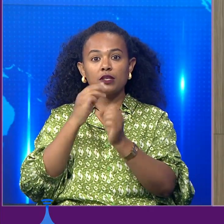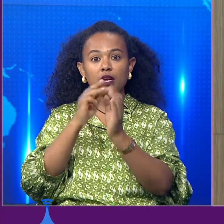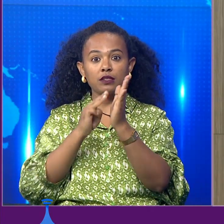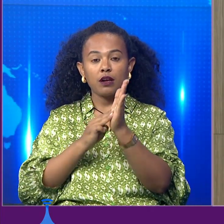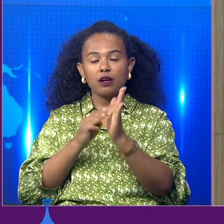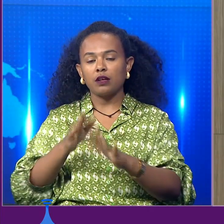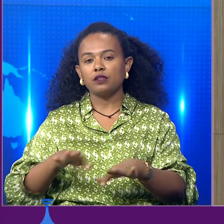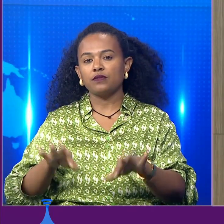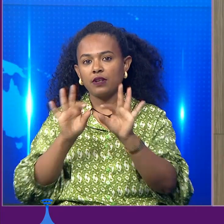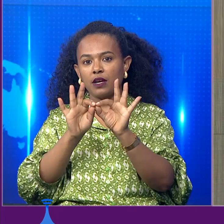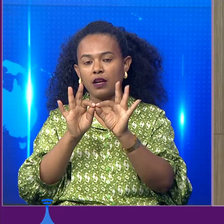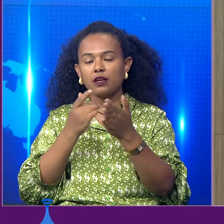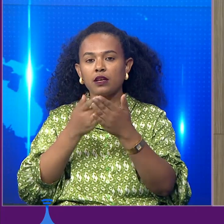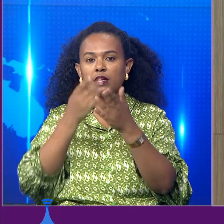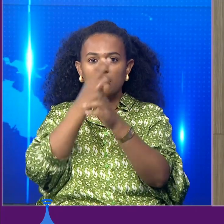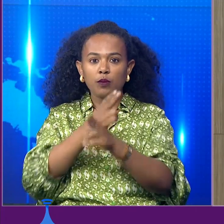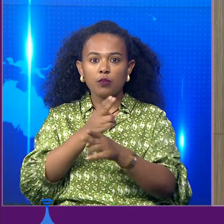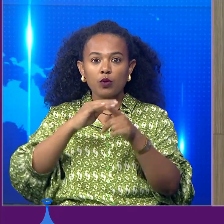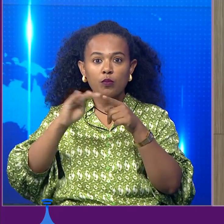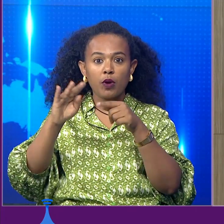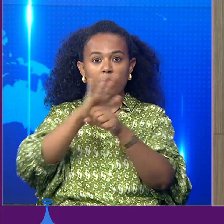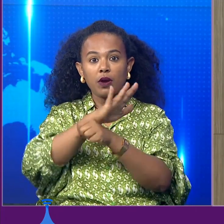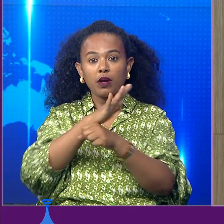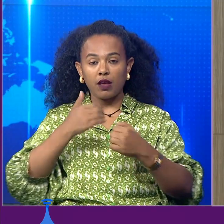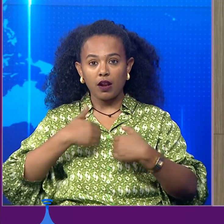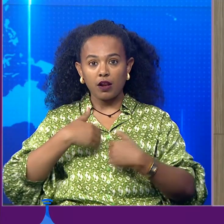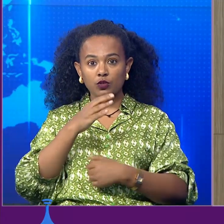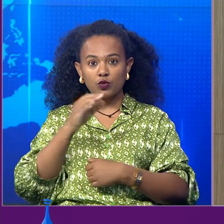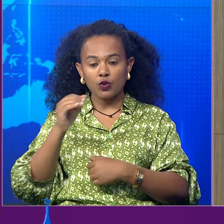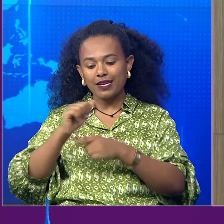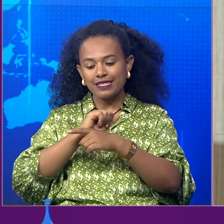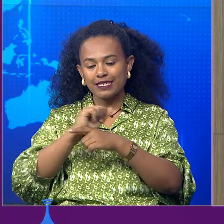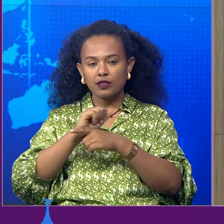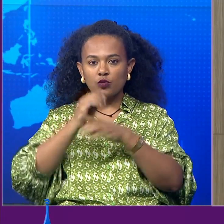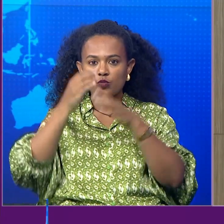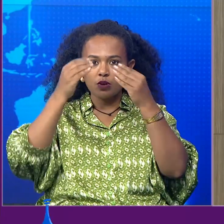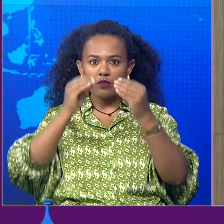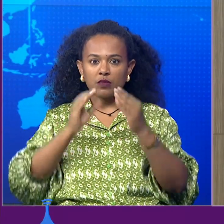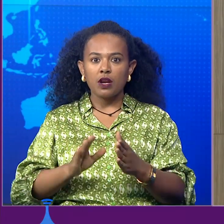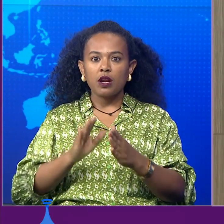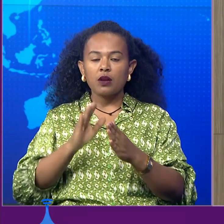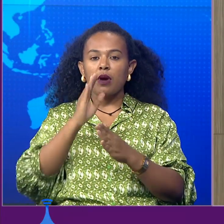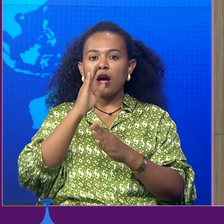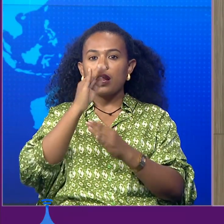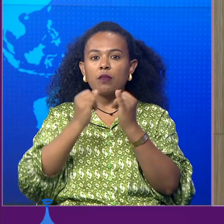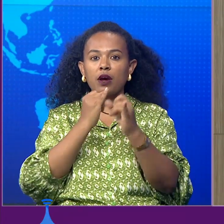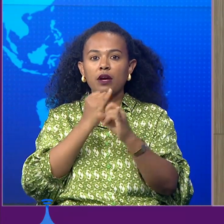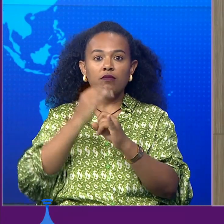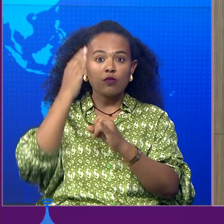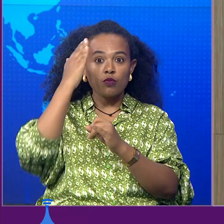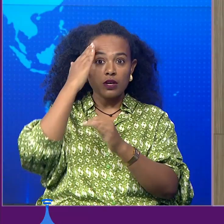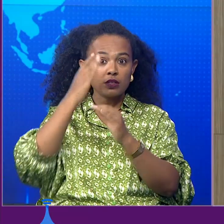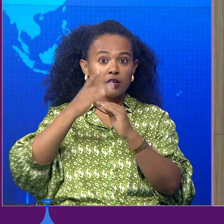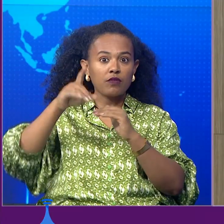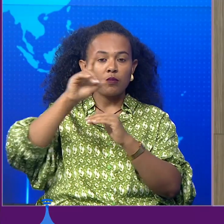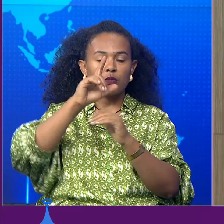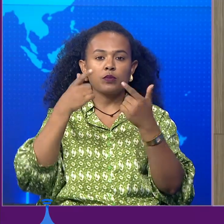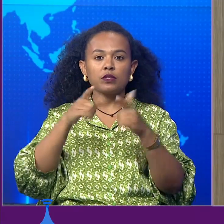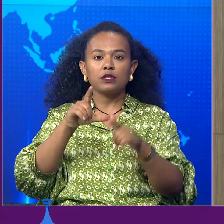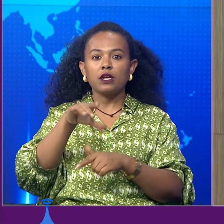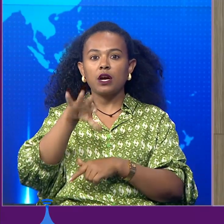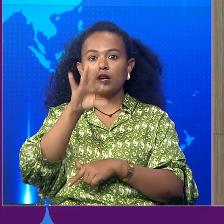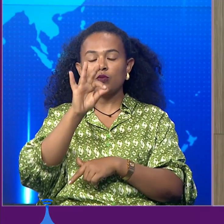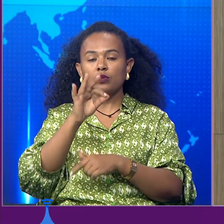ያስፈልጋል። ይህም የተከበሩ የሙያ ብቃት ያላቸውና የሰለጠኑ መምህራን እንዲሁም በዓለም አቀፍ እውቀት ከፍ የሚሉበት እድል ያገኙ ተማሪዎችን